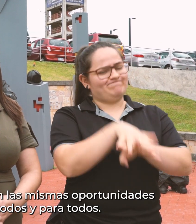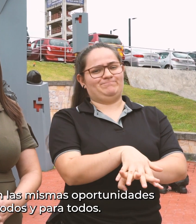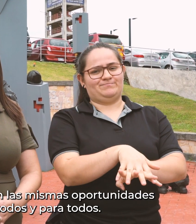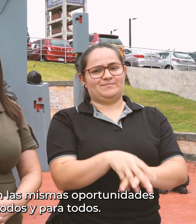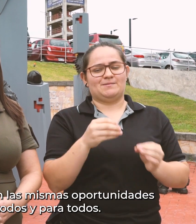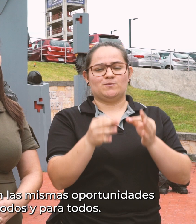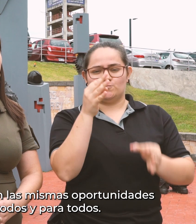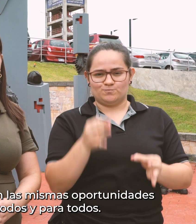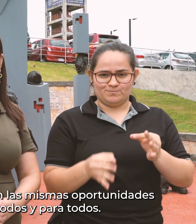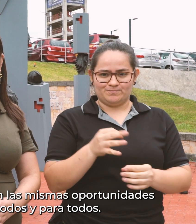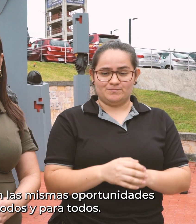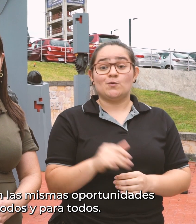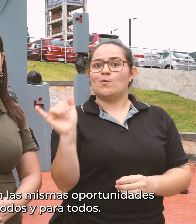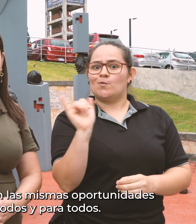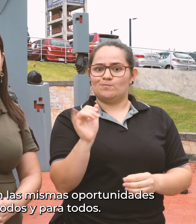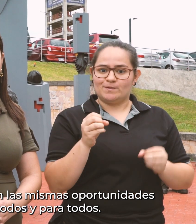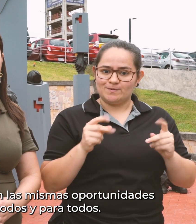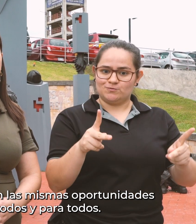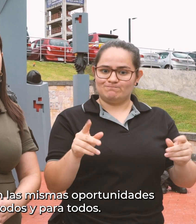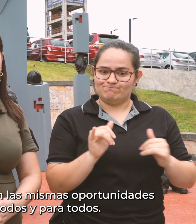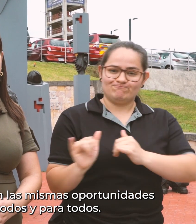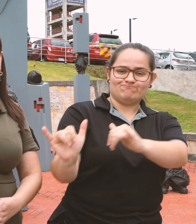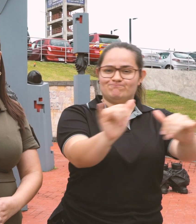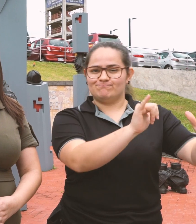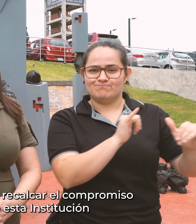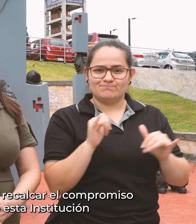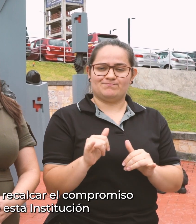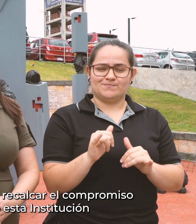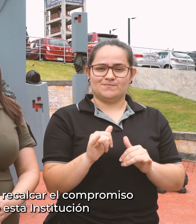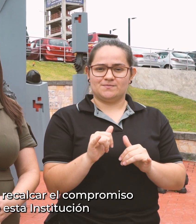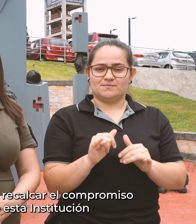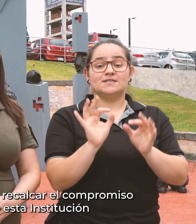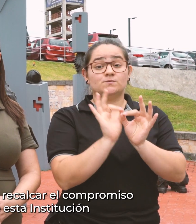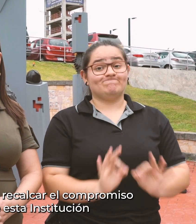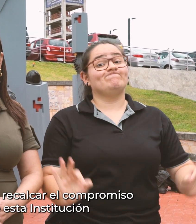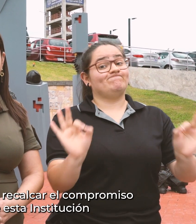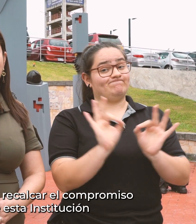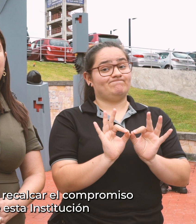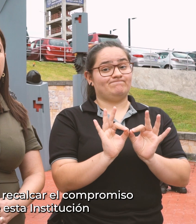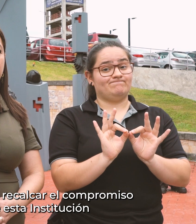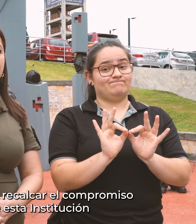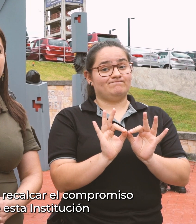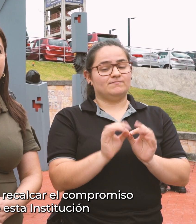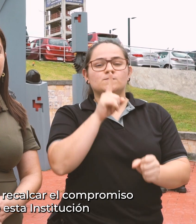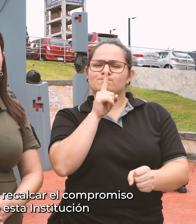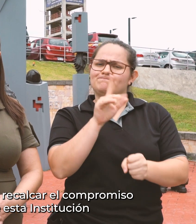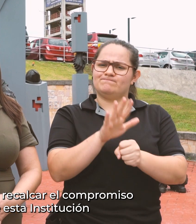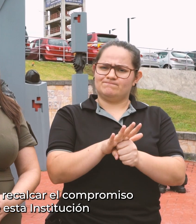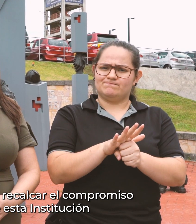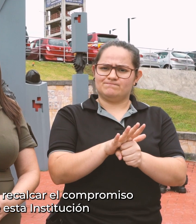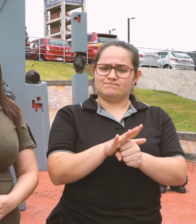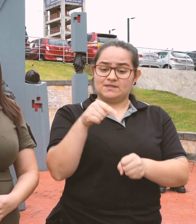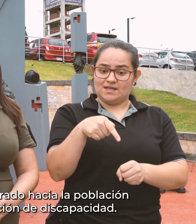y más justa, con las mismas oportunidades para todas y para todos. Importante recalcar el compromiso que